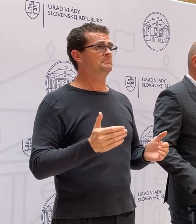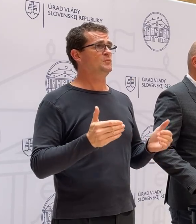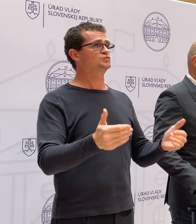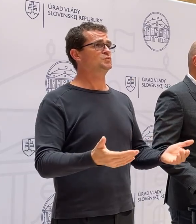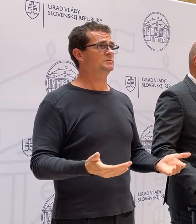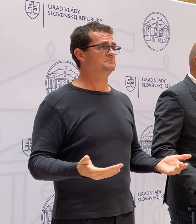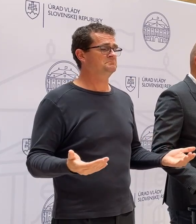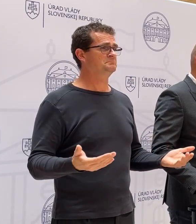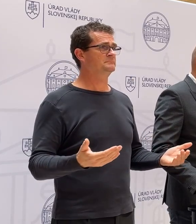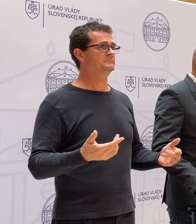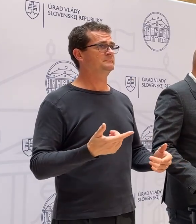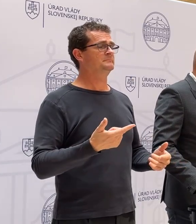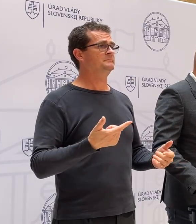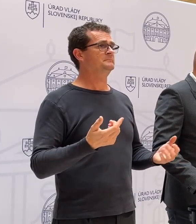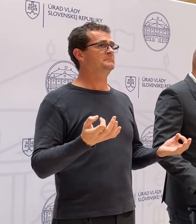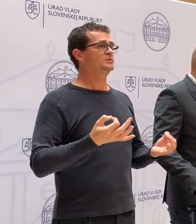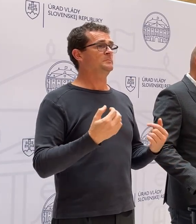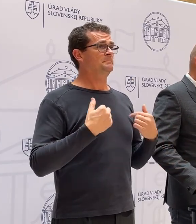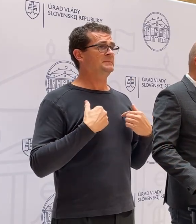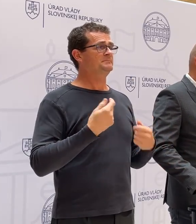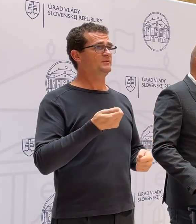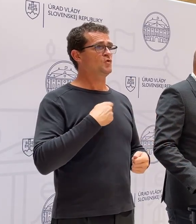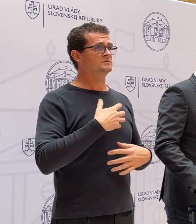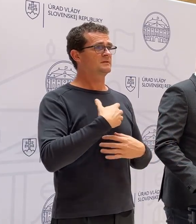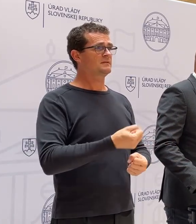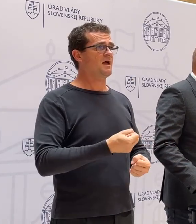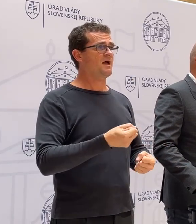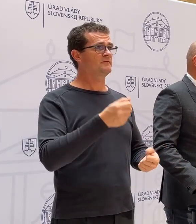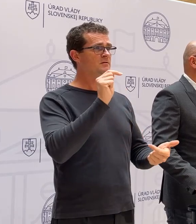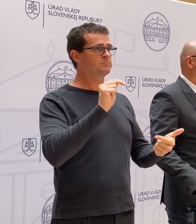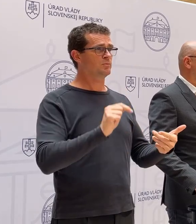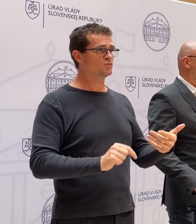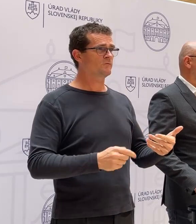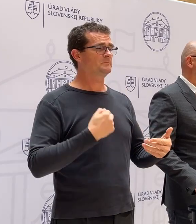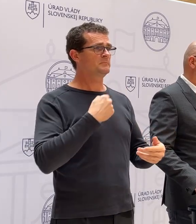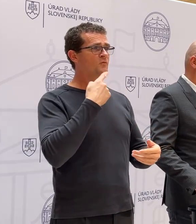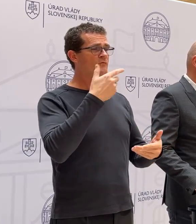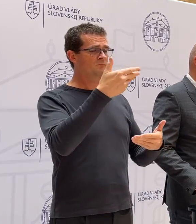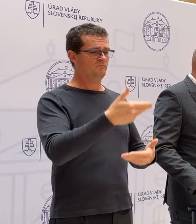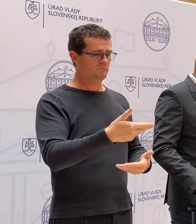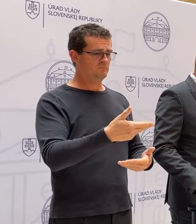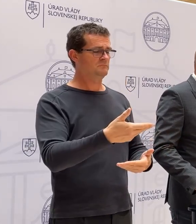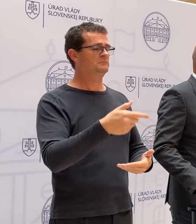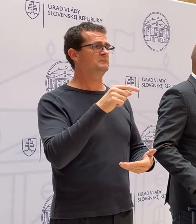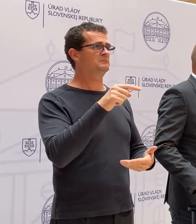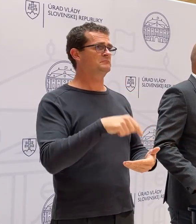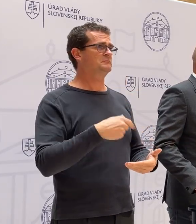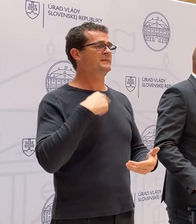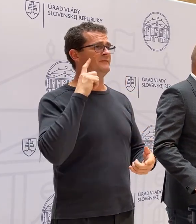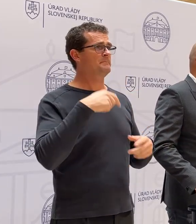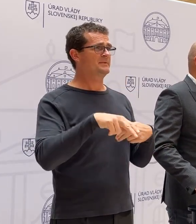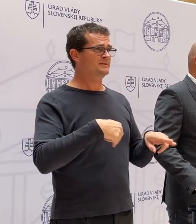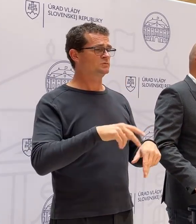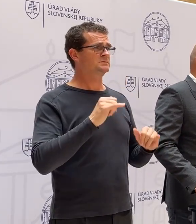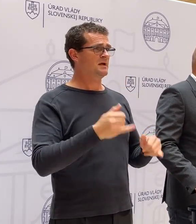posunúť, a to preto, lebo my sme dostali návrh nejakých bodov, o ktorom sme povedali, o tom návrhu a o tých bodoch vieme